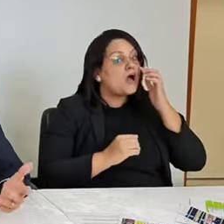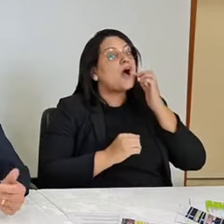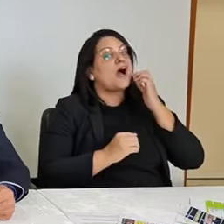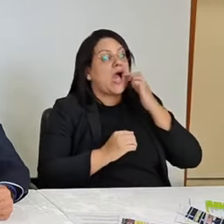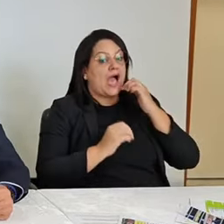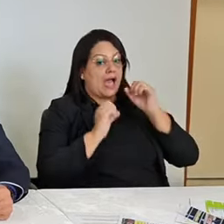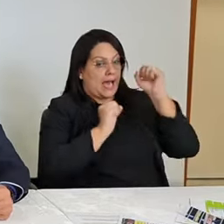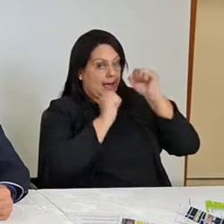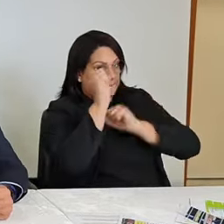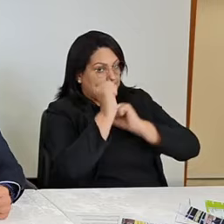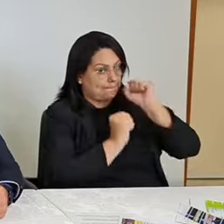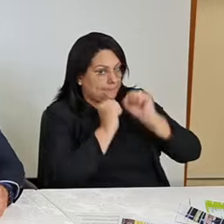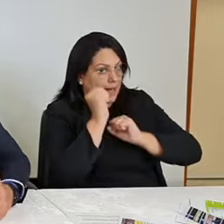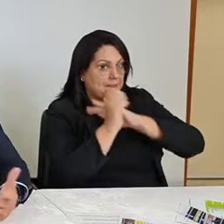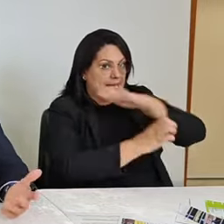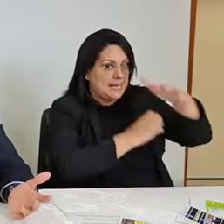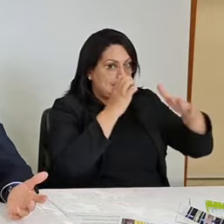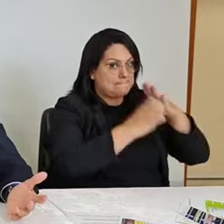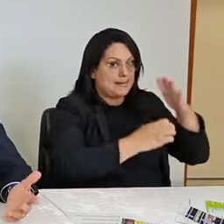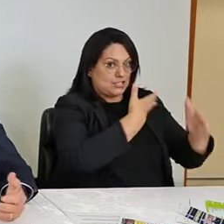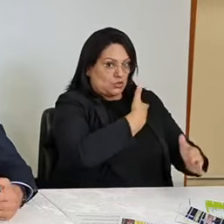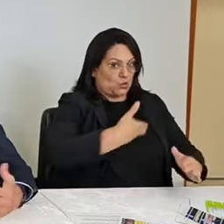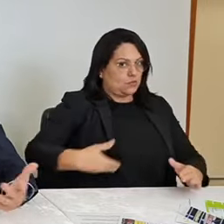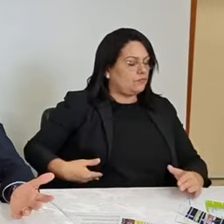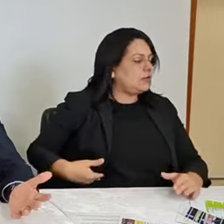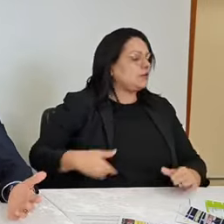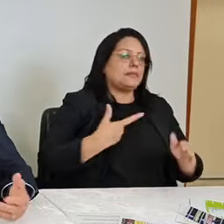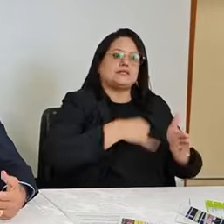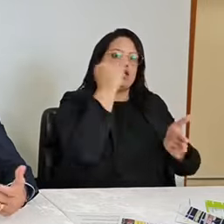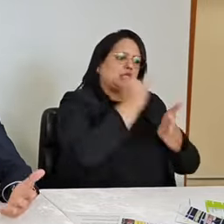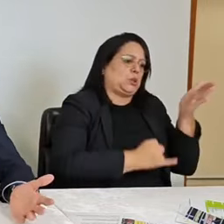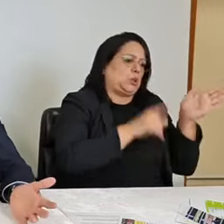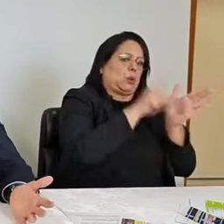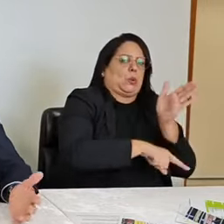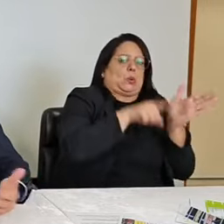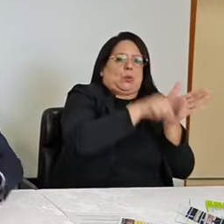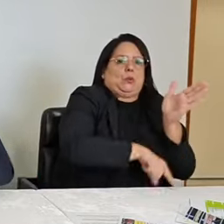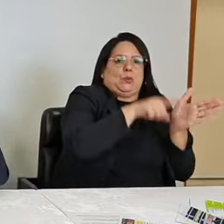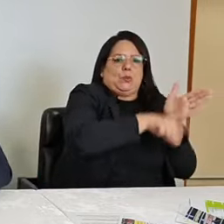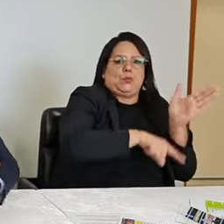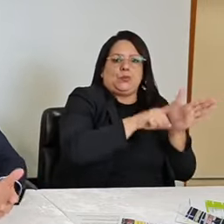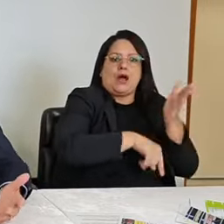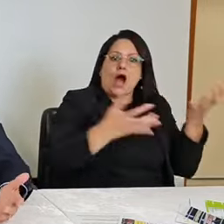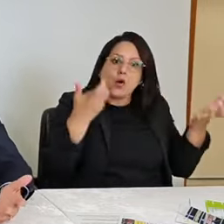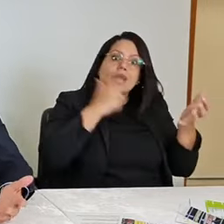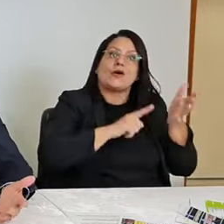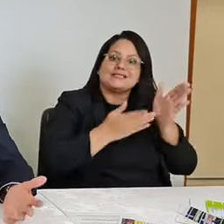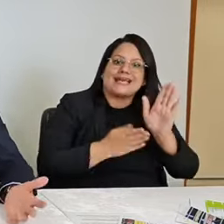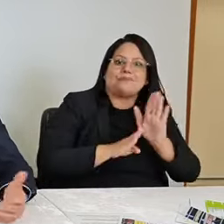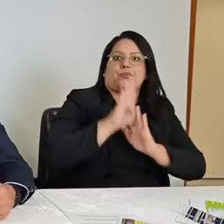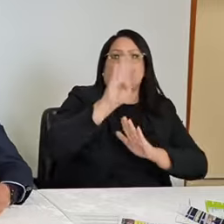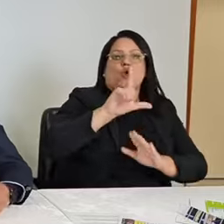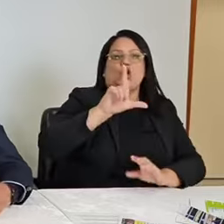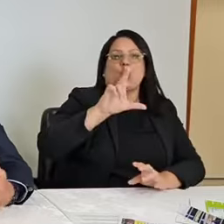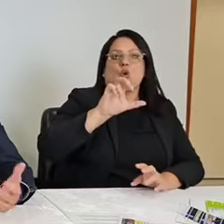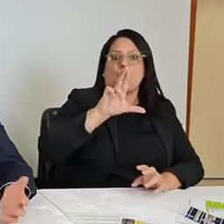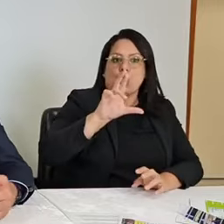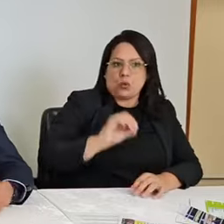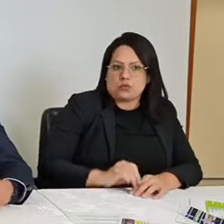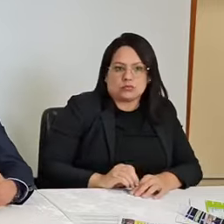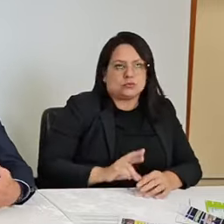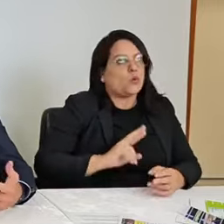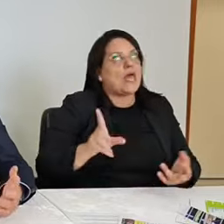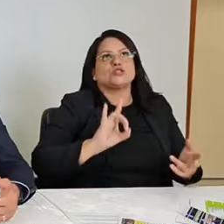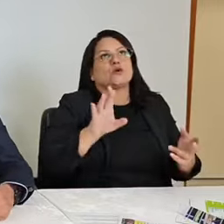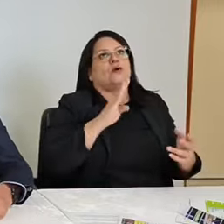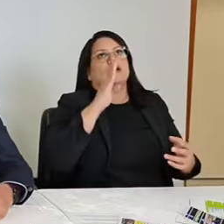dão lucro. Não houve nenhum milagre. É questão de gestão, a administração. Não é apenas a Caixa Econômica, o Banco do